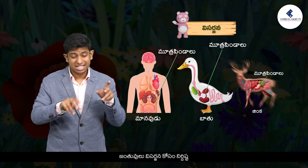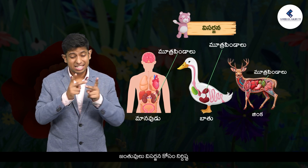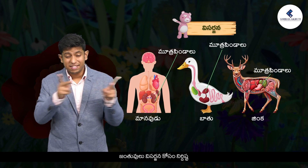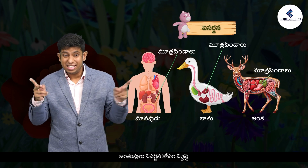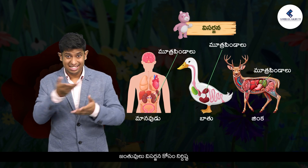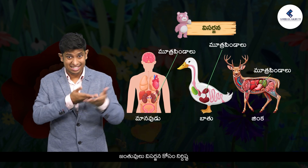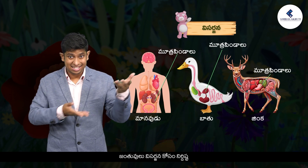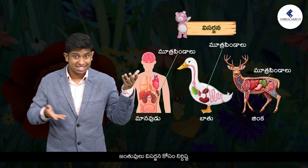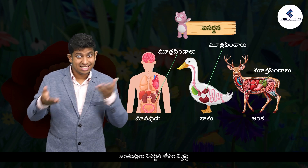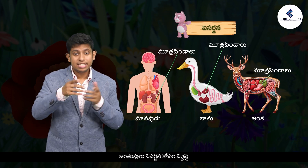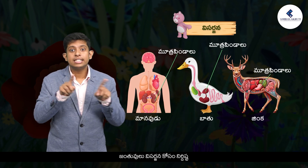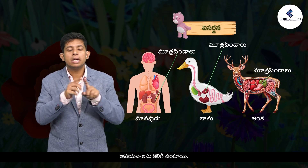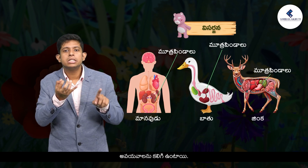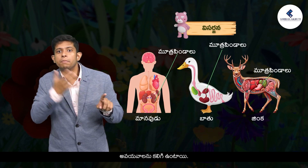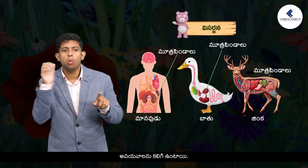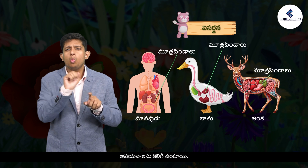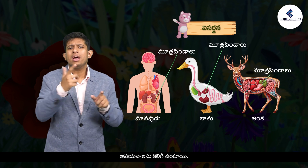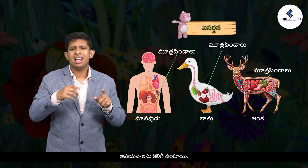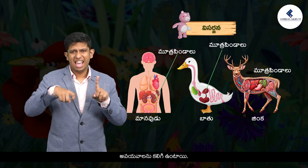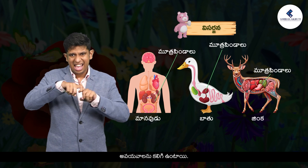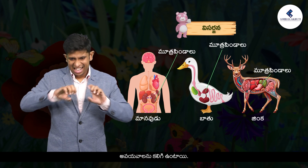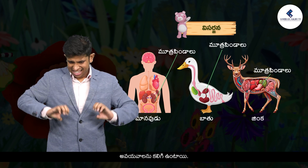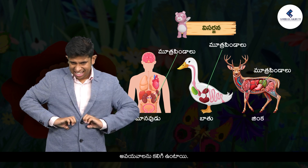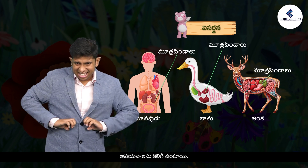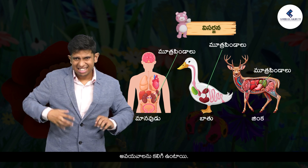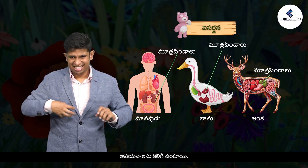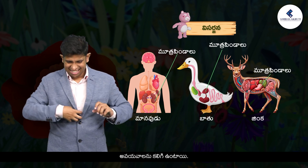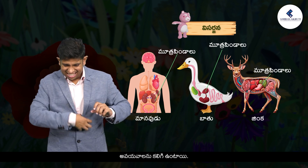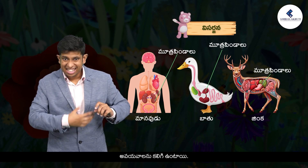జంతువులు విసర్జన కోసం నిర్దిష్ట అవయవాలను కలిగి ఉంటాయి.